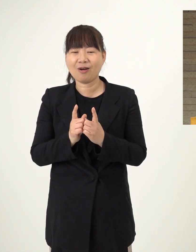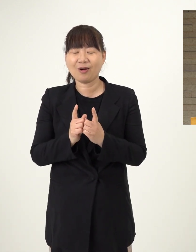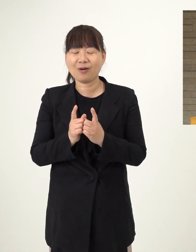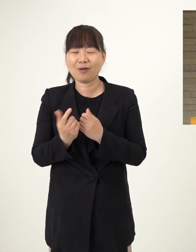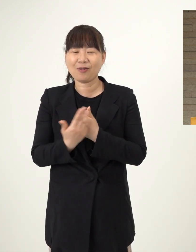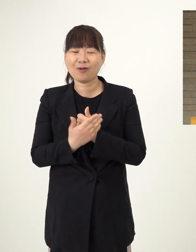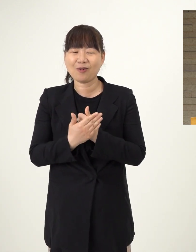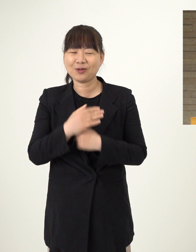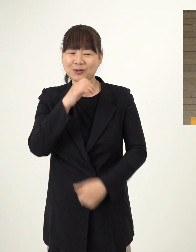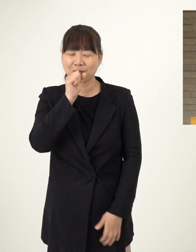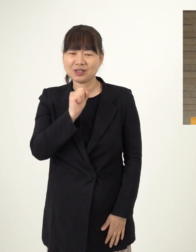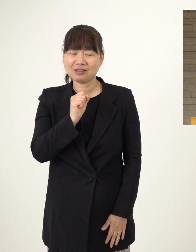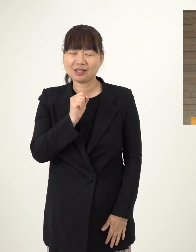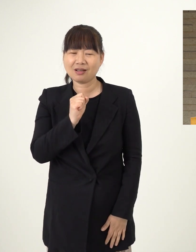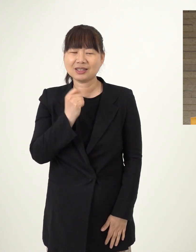이거 얼마든지 연극할 수 있어요.